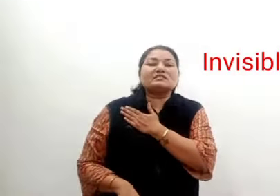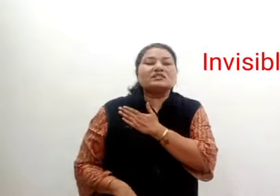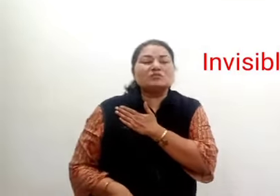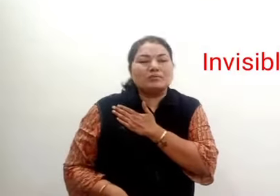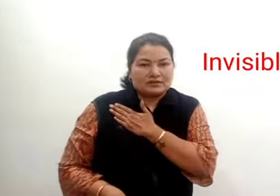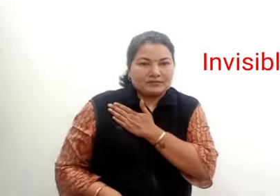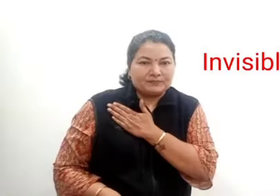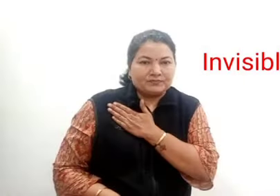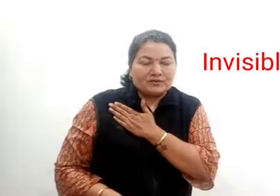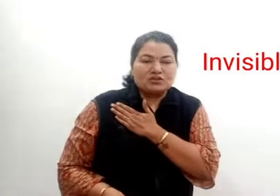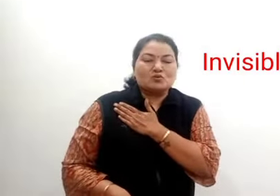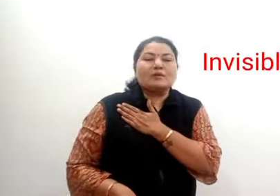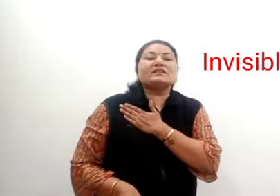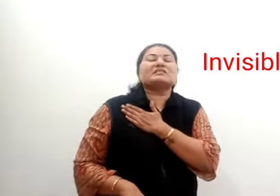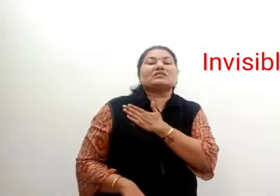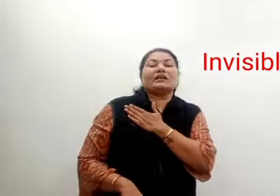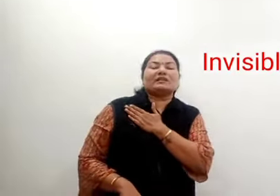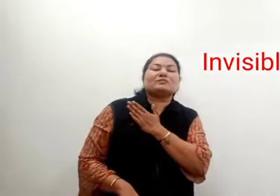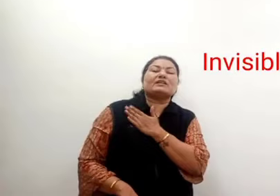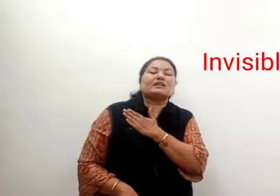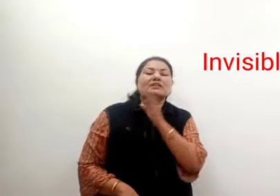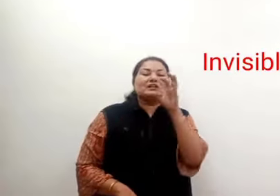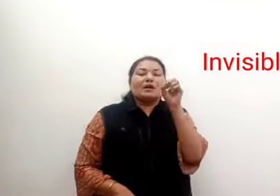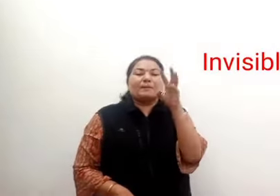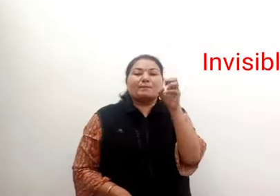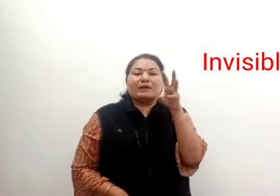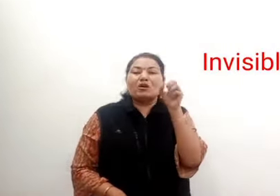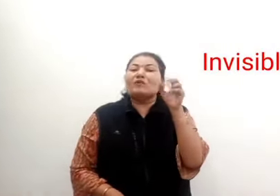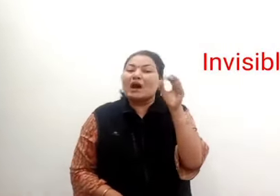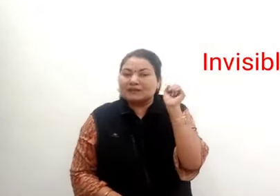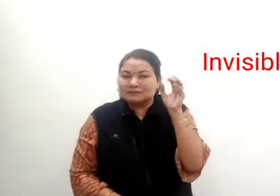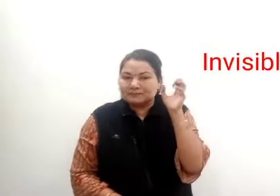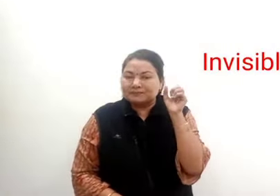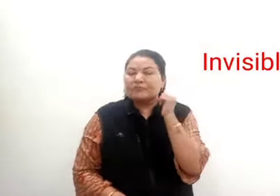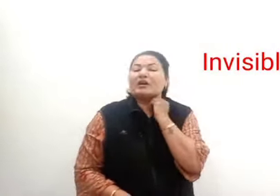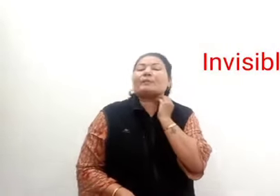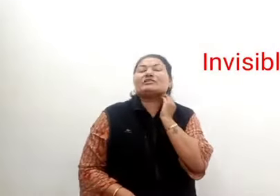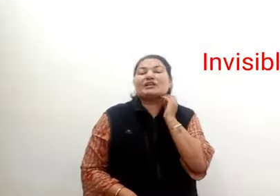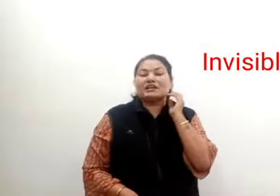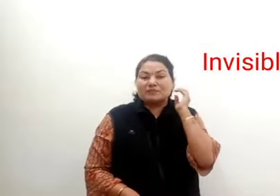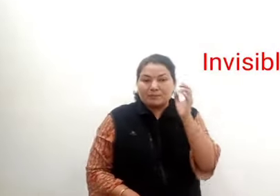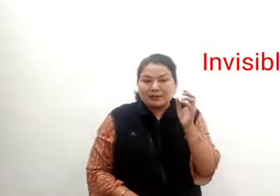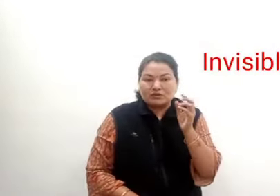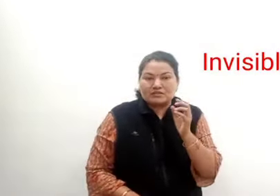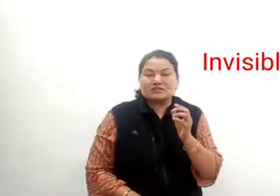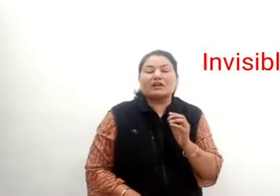this movement? This movement is nothing else but it is pumping of heart. आपल्या शरीराचं पंपिंग होत असतं